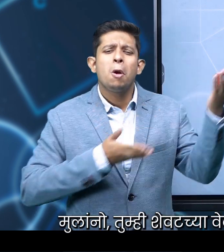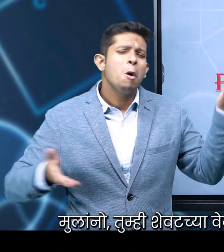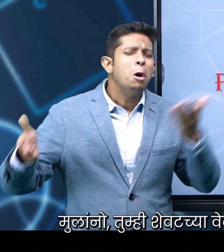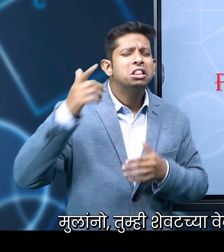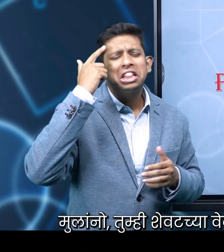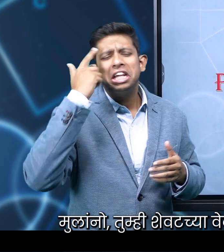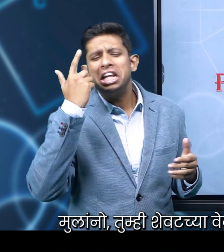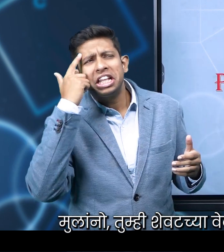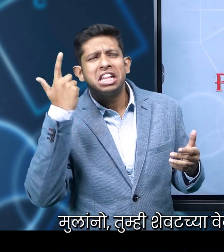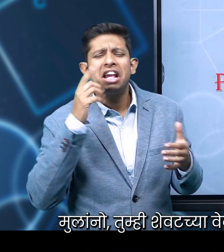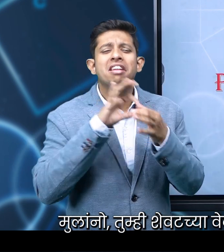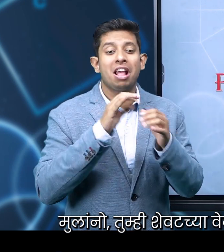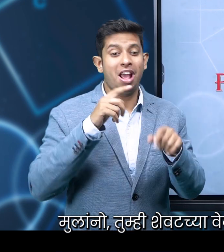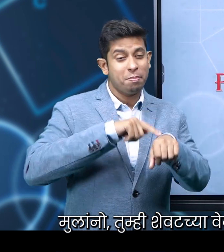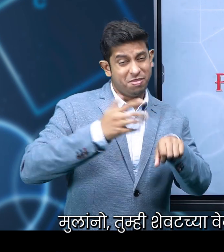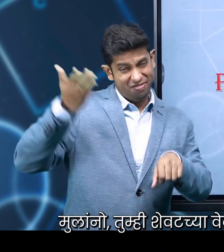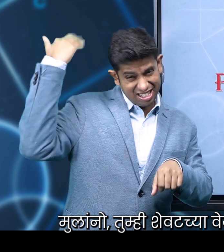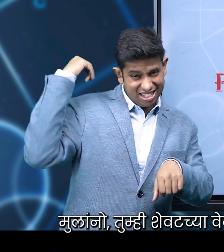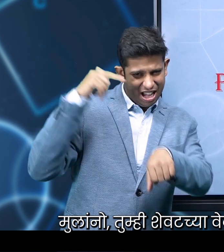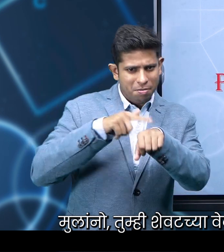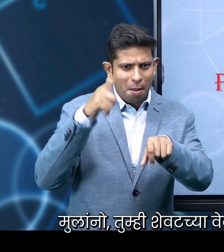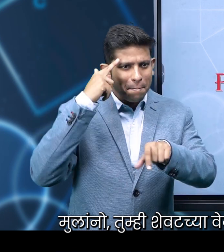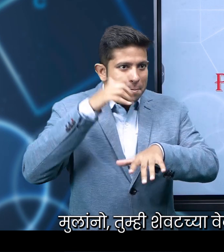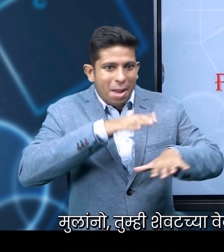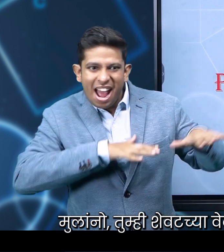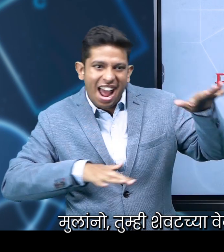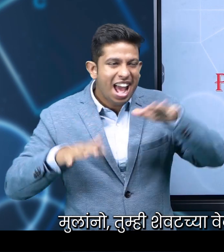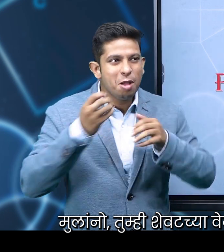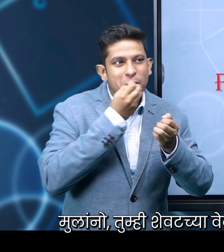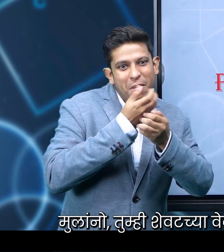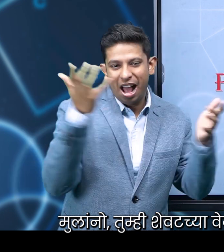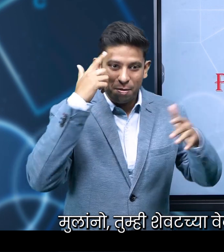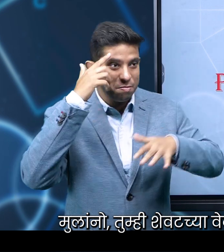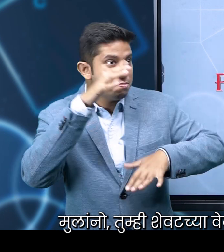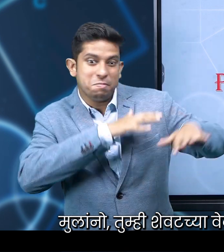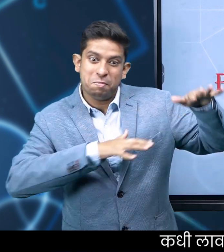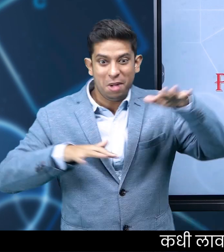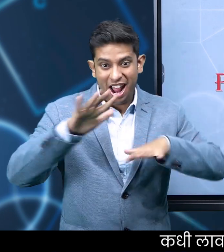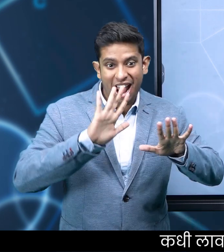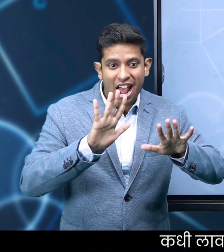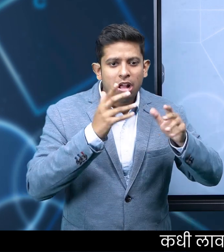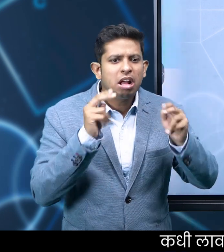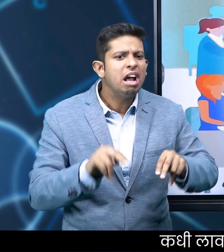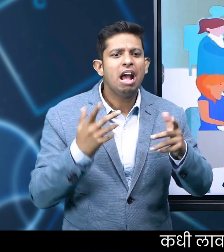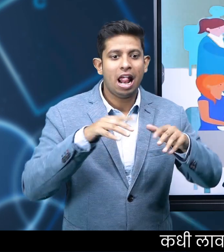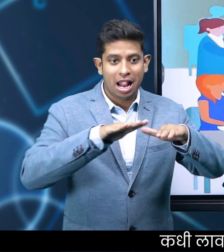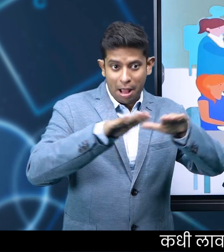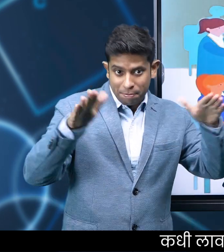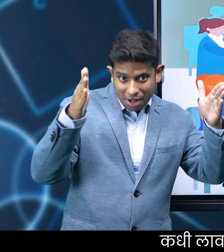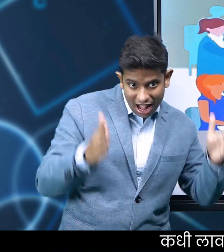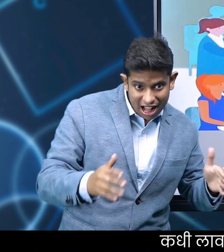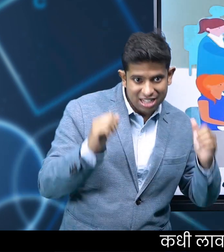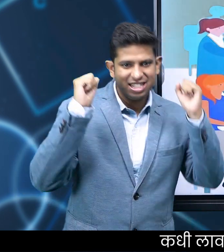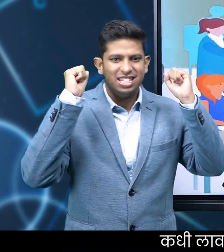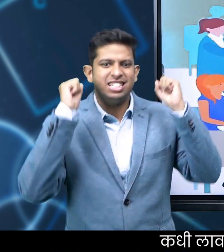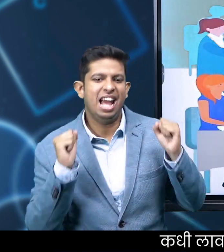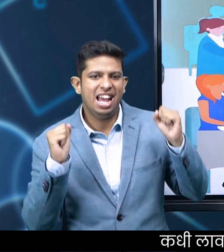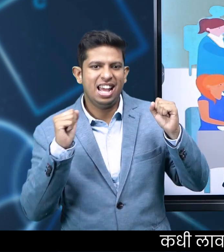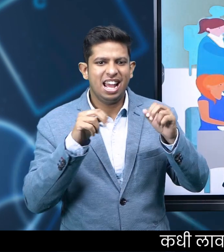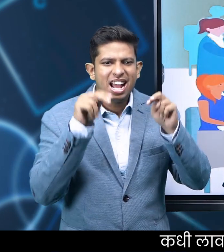मुलांनो, तुम्ही शेवटच्या वेळी पार्टी आयोजित करत असताना टेबल आणि खुर्च्या कधी लावायच्या होत्या याचा विचार करा.